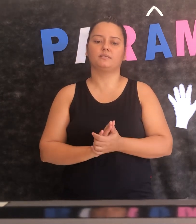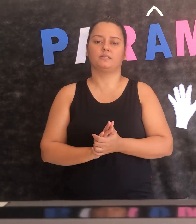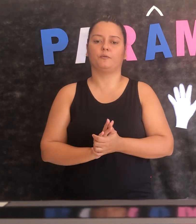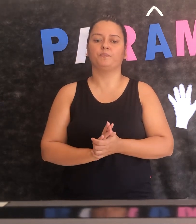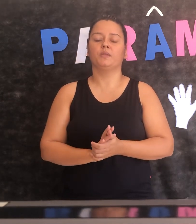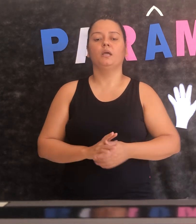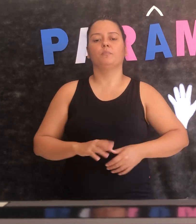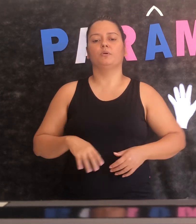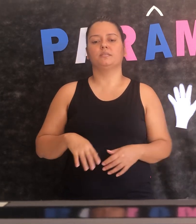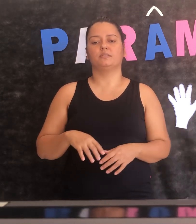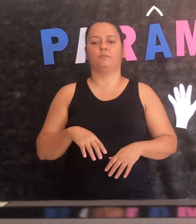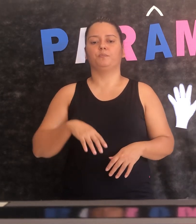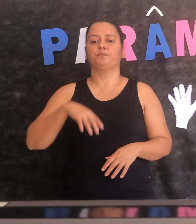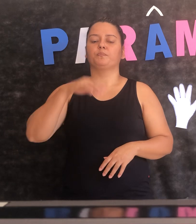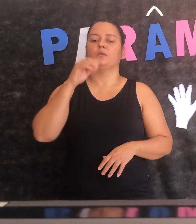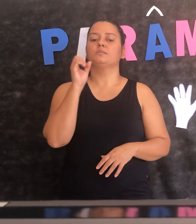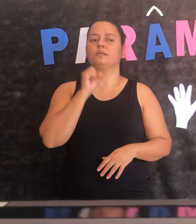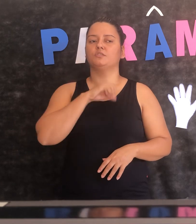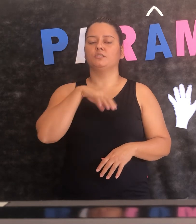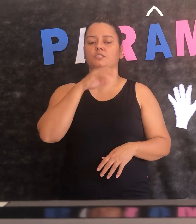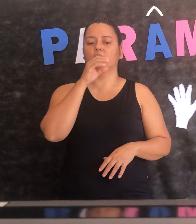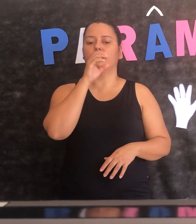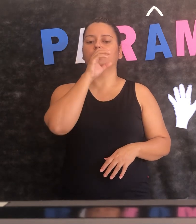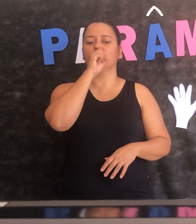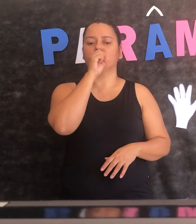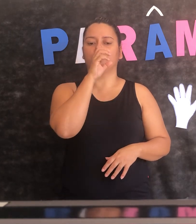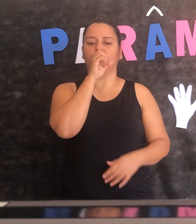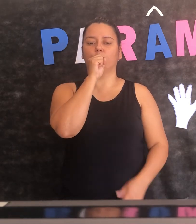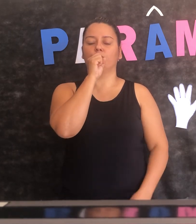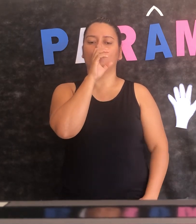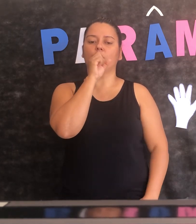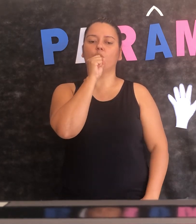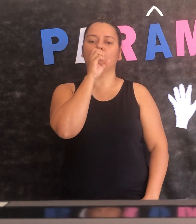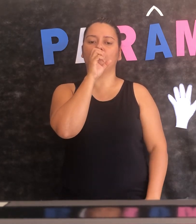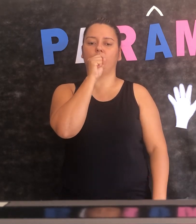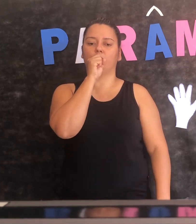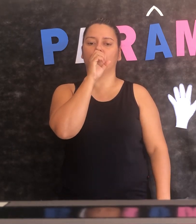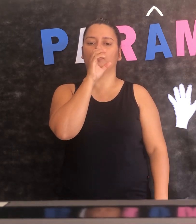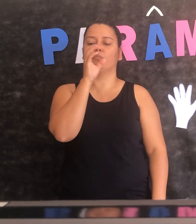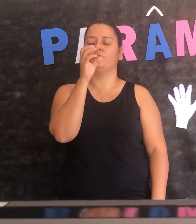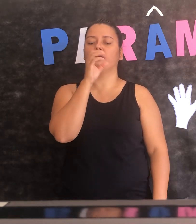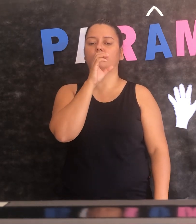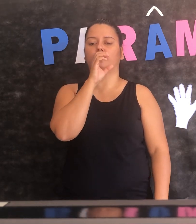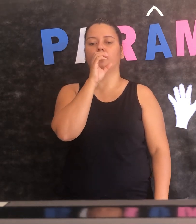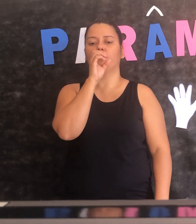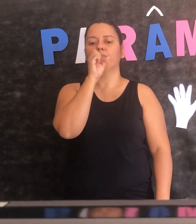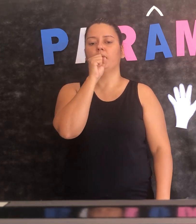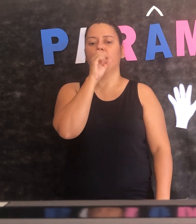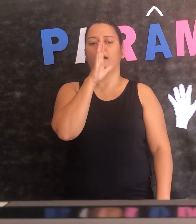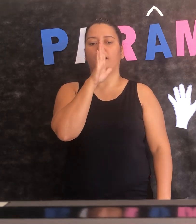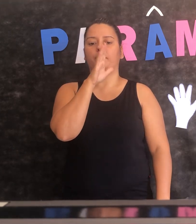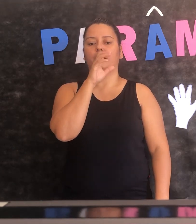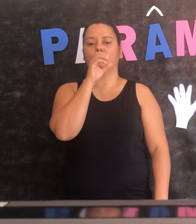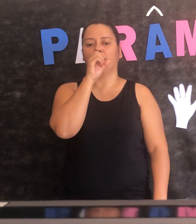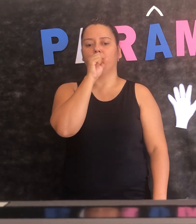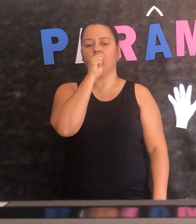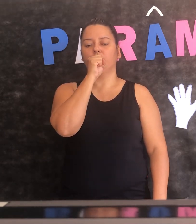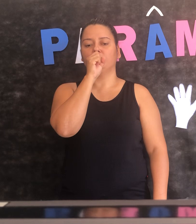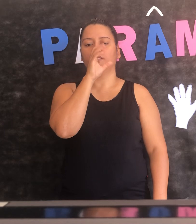sinal? Por exemplo, o sinal de laranja ossado, qual que é o movimento? O movimento da mão aberta, abrindo e